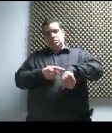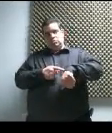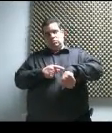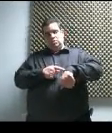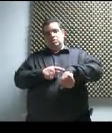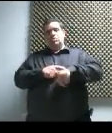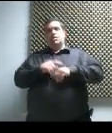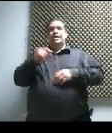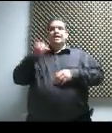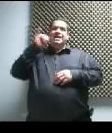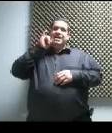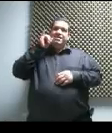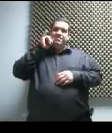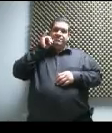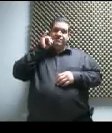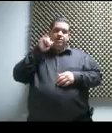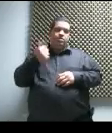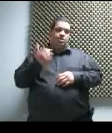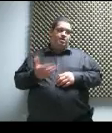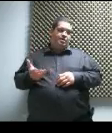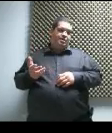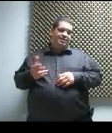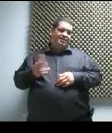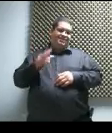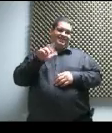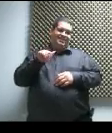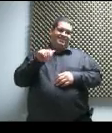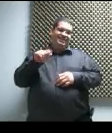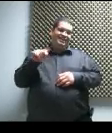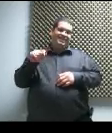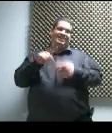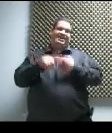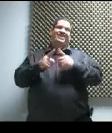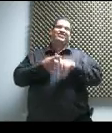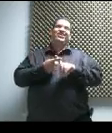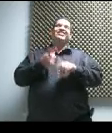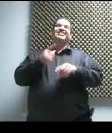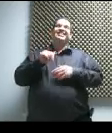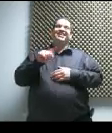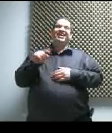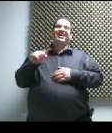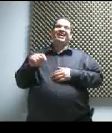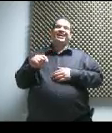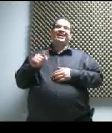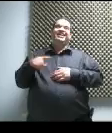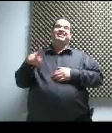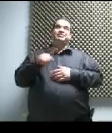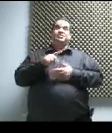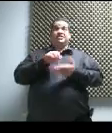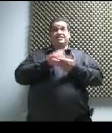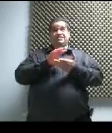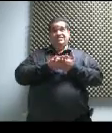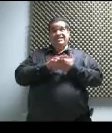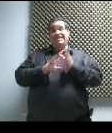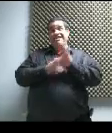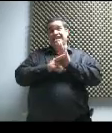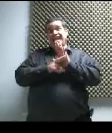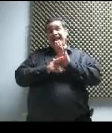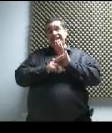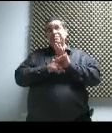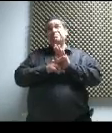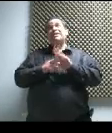el iPhone o en su teléfono o lo que sea. El iPhone de AT&T. que, mira, gracias a ellos podemos poner la